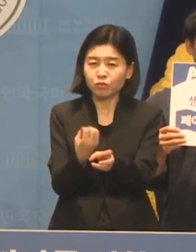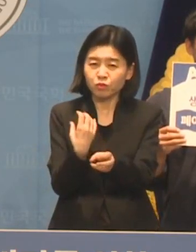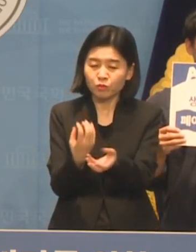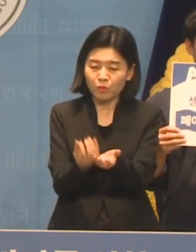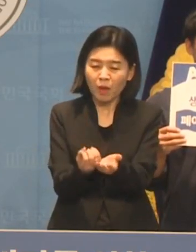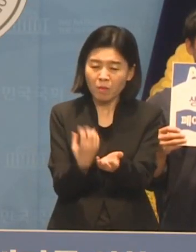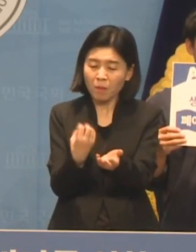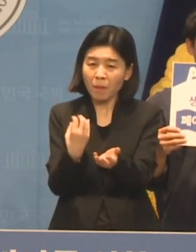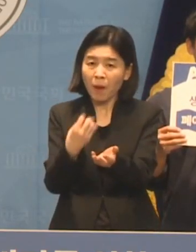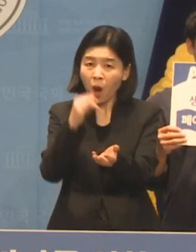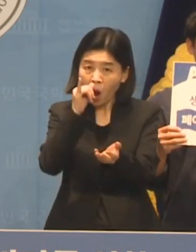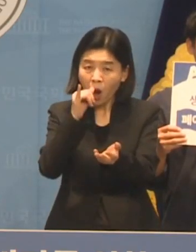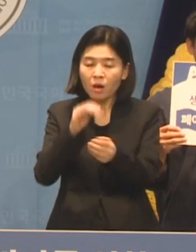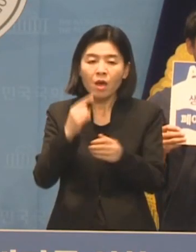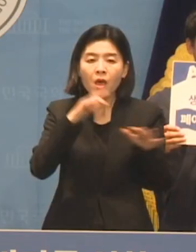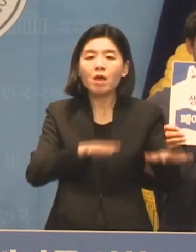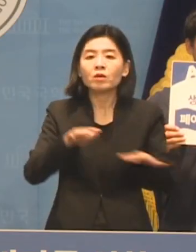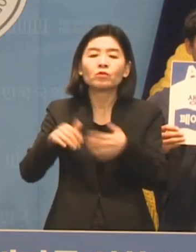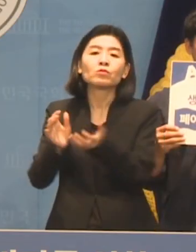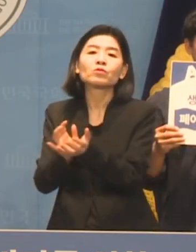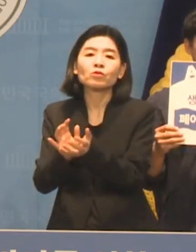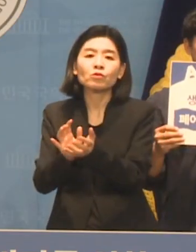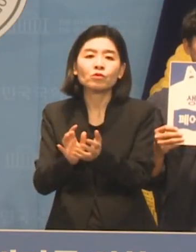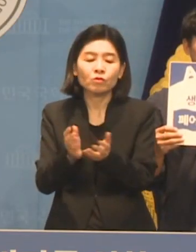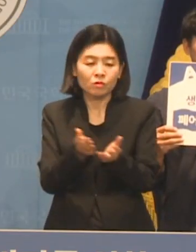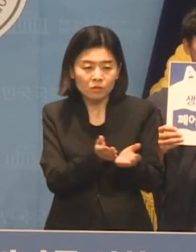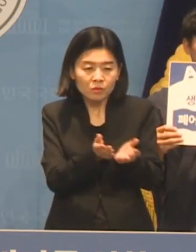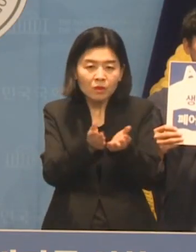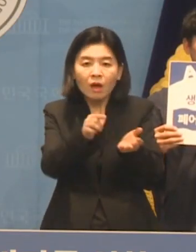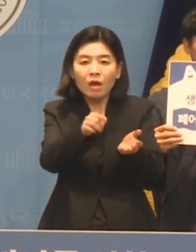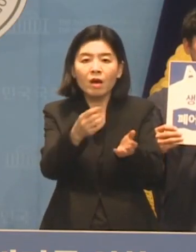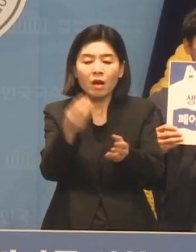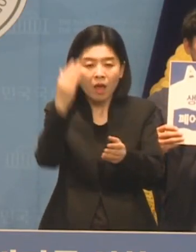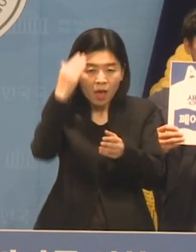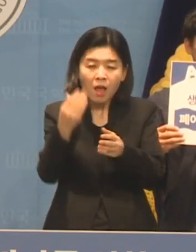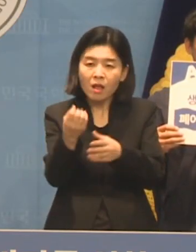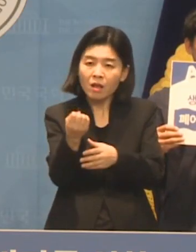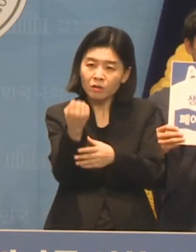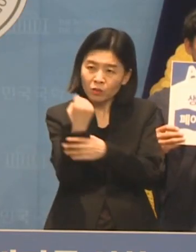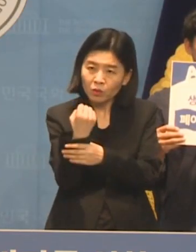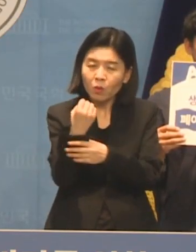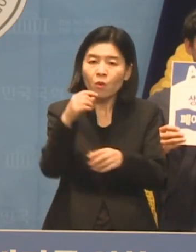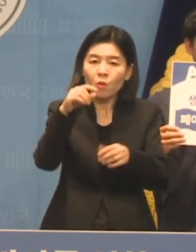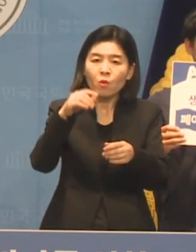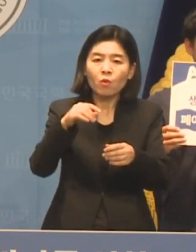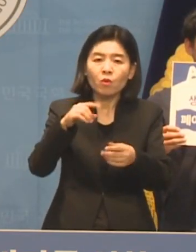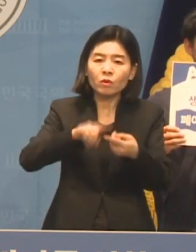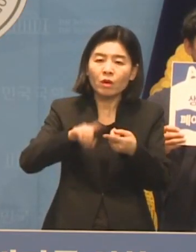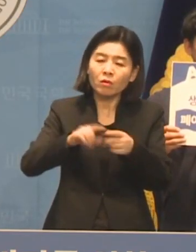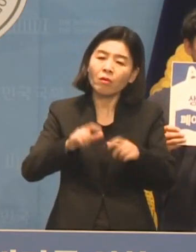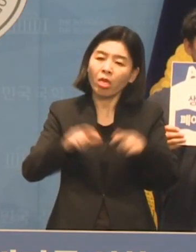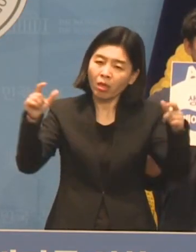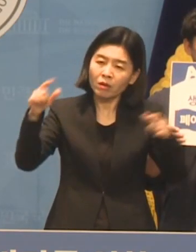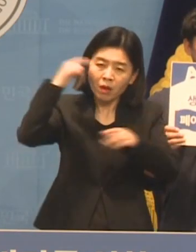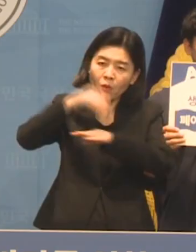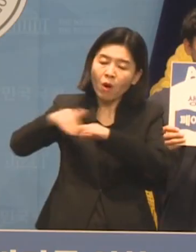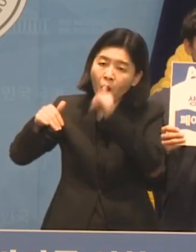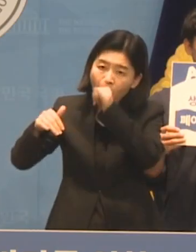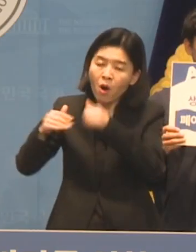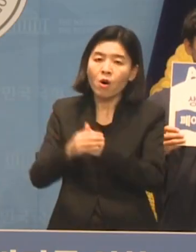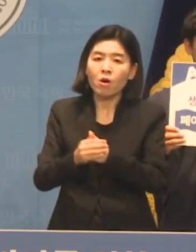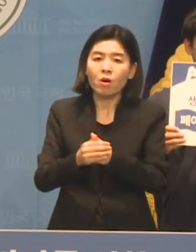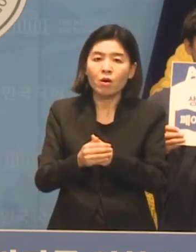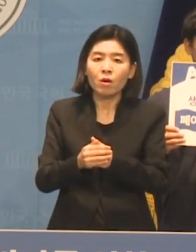있지만 여전히 해수부는 해운 항만 분야의 화석 연료인 LNG 연료를 확대하고자 하고 있습니다. 최근에